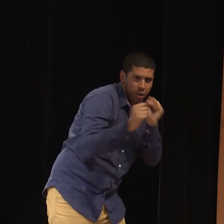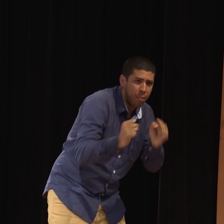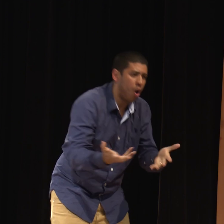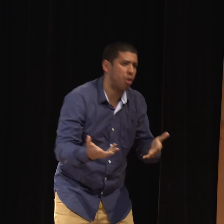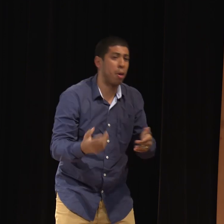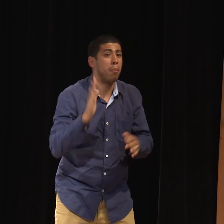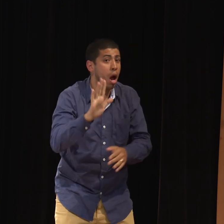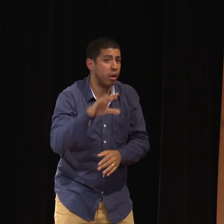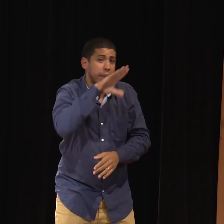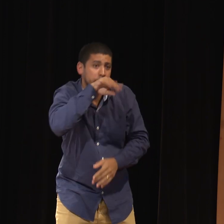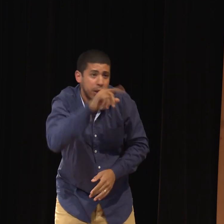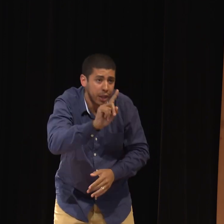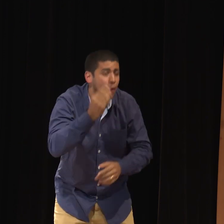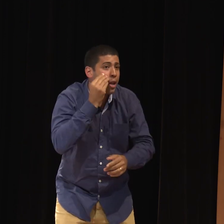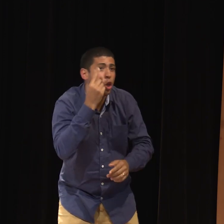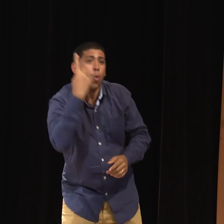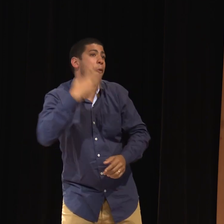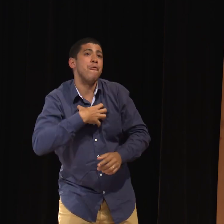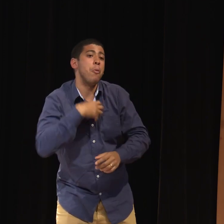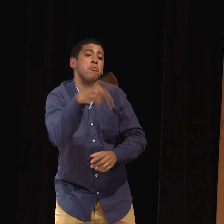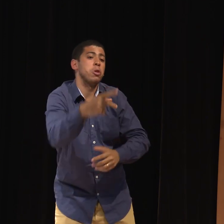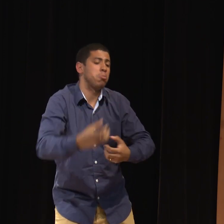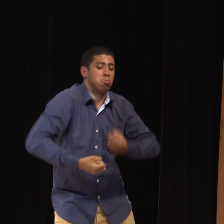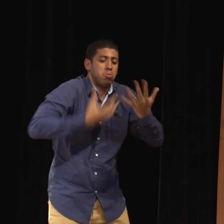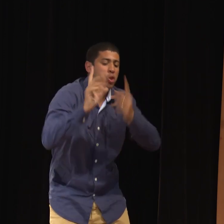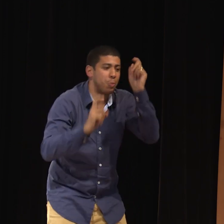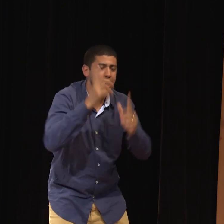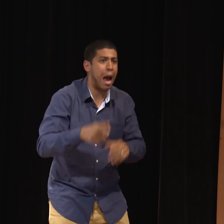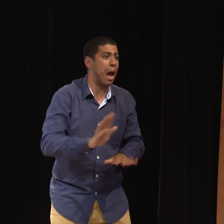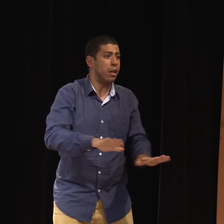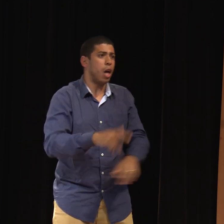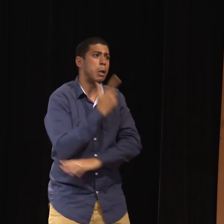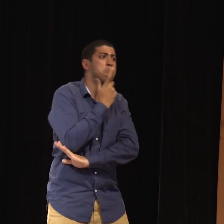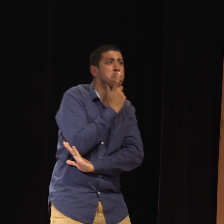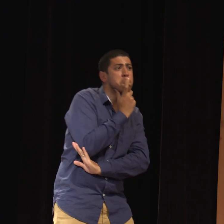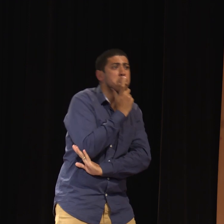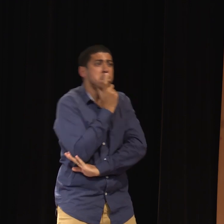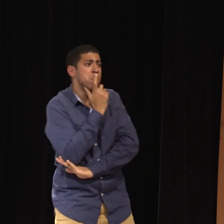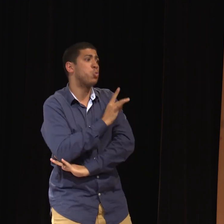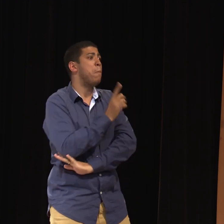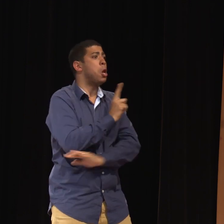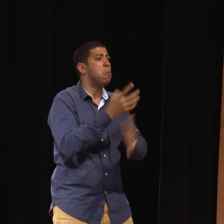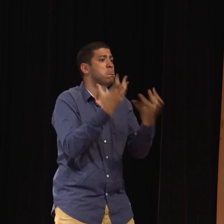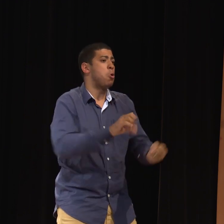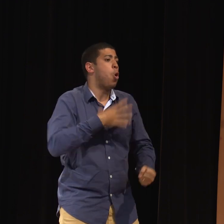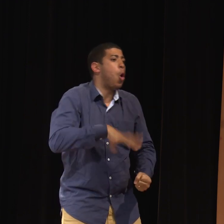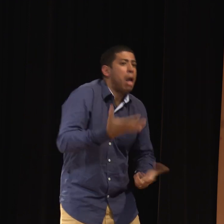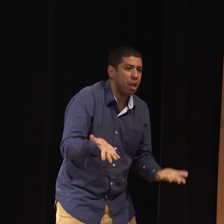passa para o Bruno. Então, aí um educador pede para a criança falar para ele. Aí as crianças ficam pensando, ai, meu Deus. Elas não